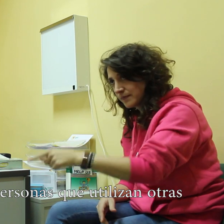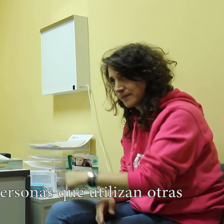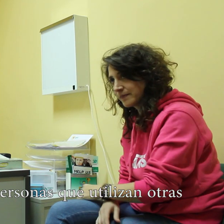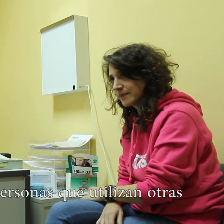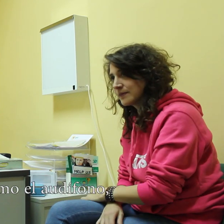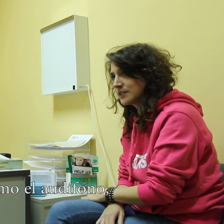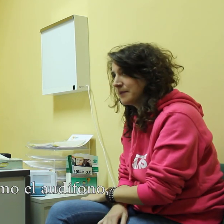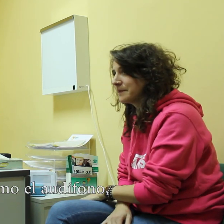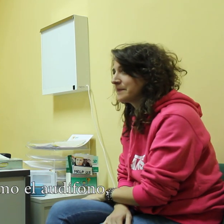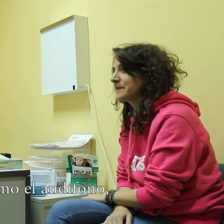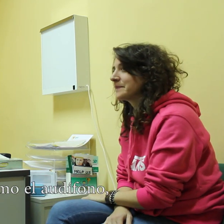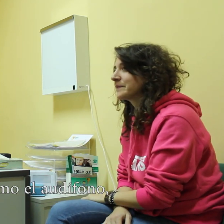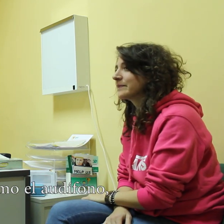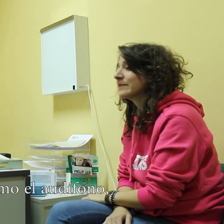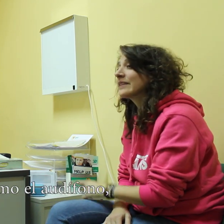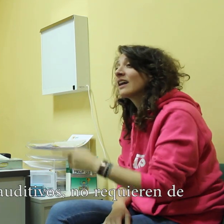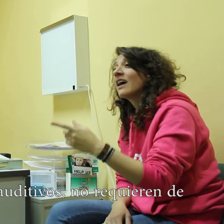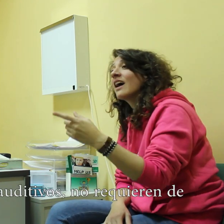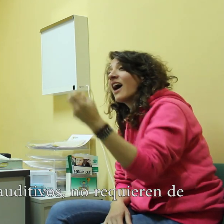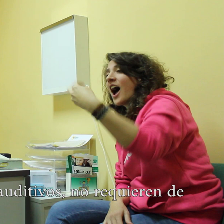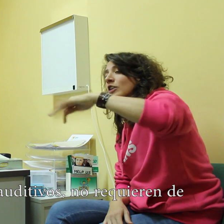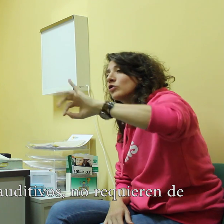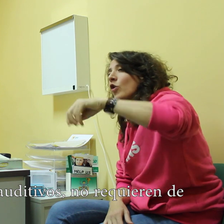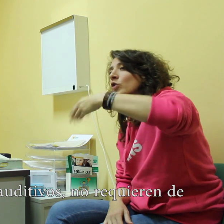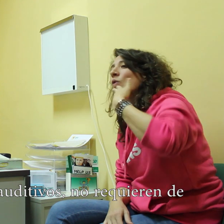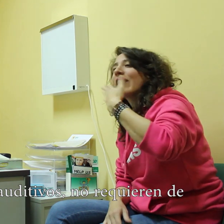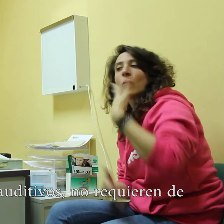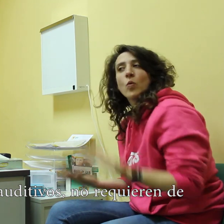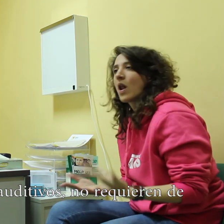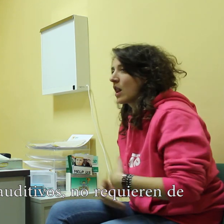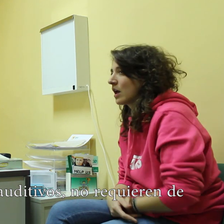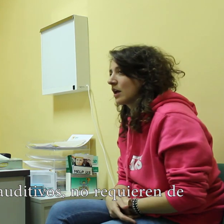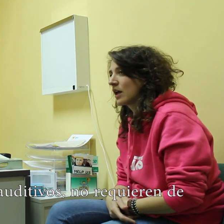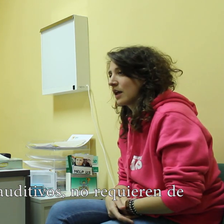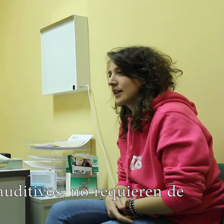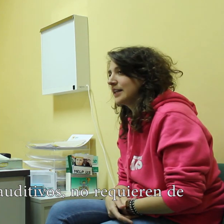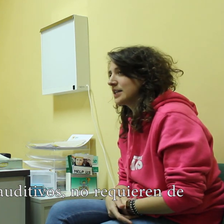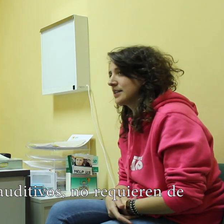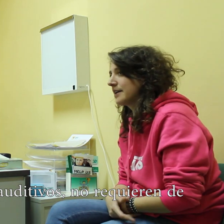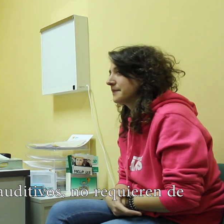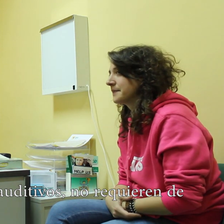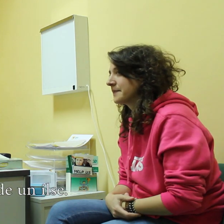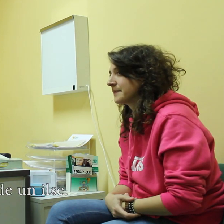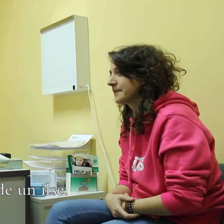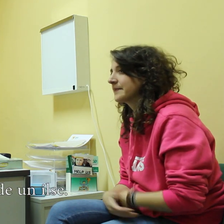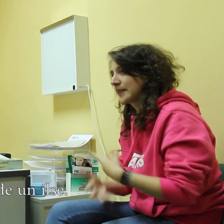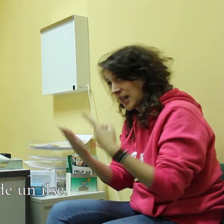utilizan otras ayudas técnicas como el audífono, con el que, si poseen restos auditivos, no requieren de los servicios de un ILSE.